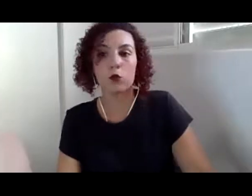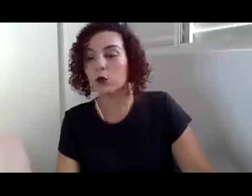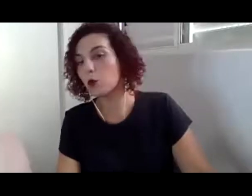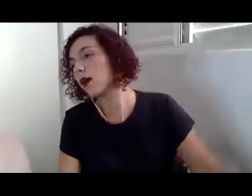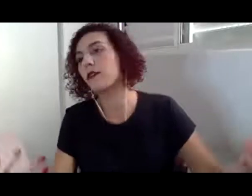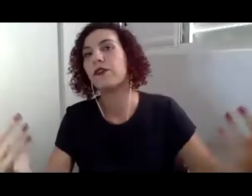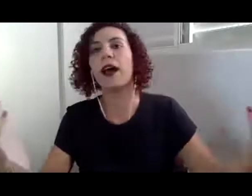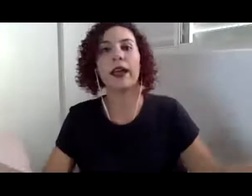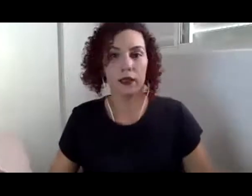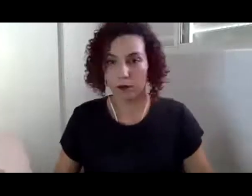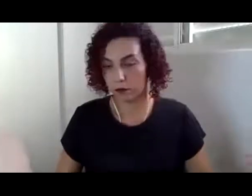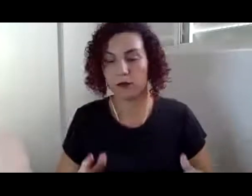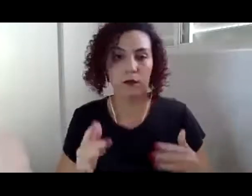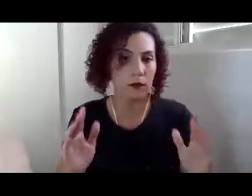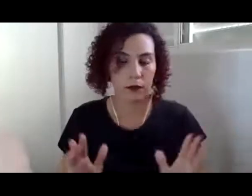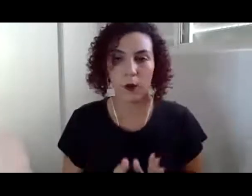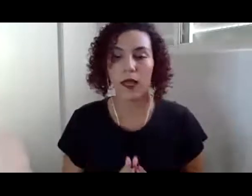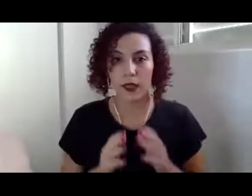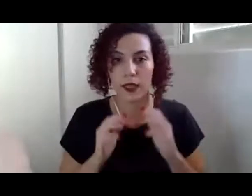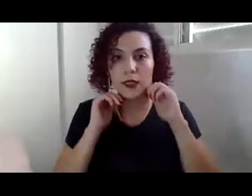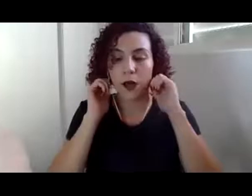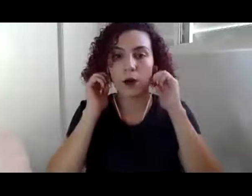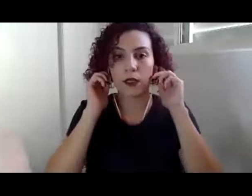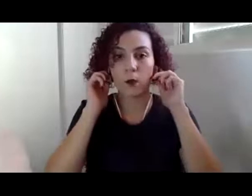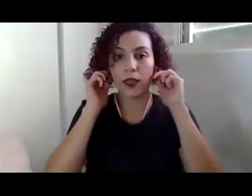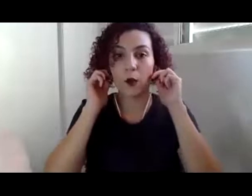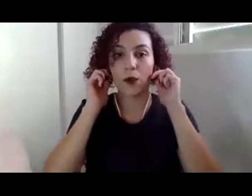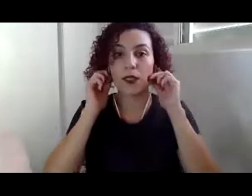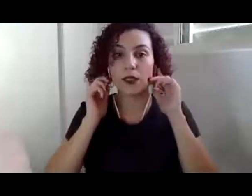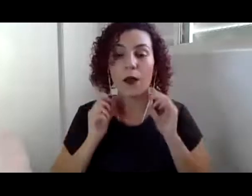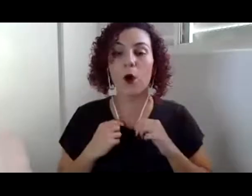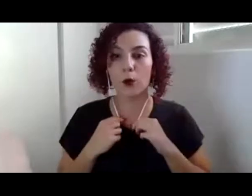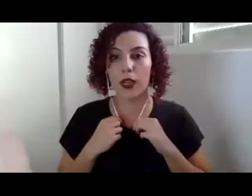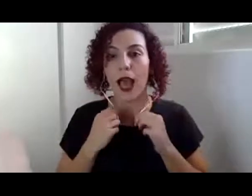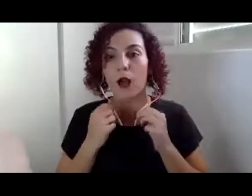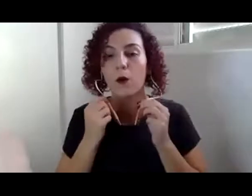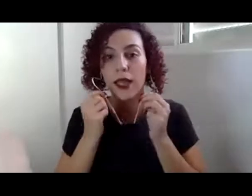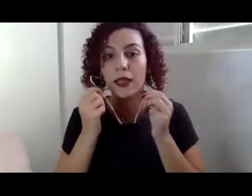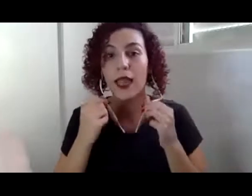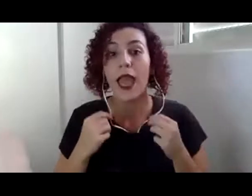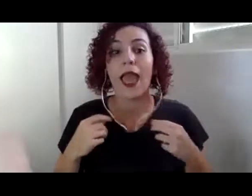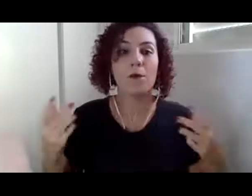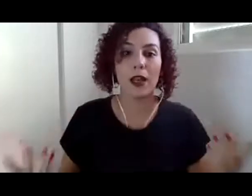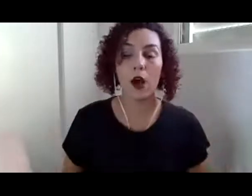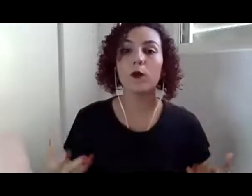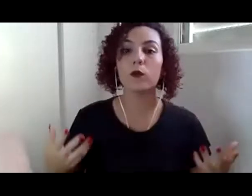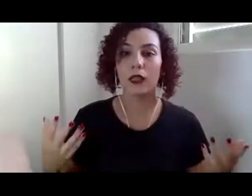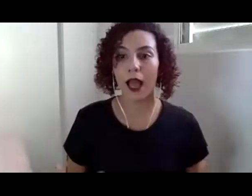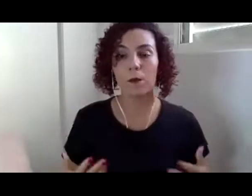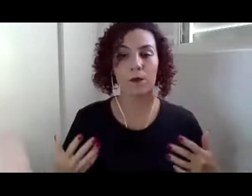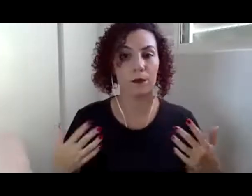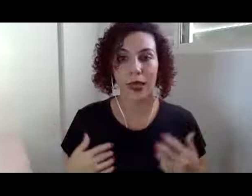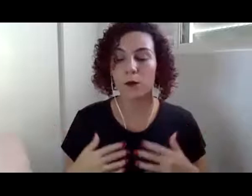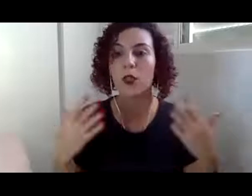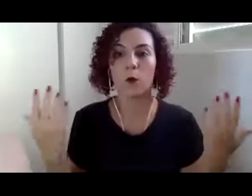Então o surdo nunca vai. Não é essa a questão. A questão é que se eu precisar me comunicar com ele, é melhor eu